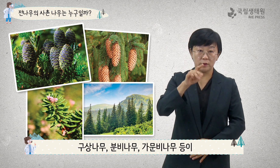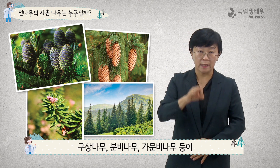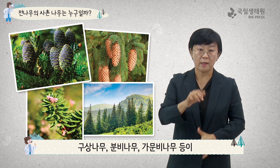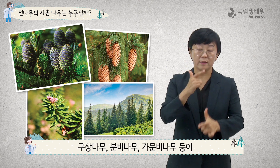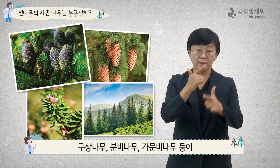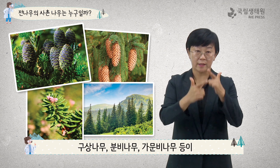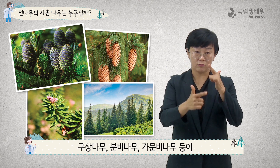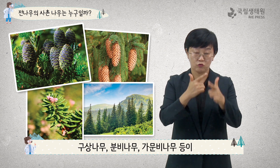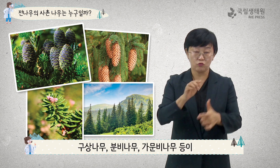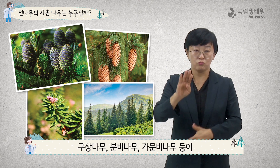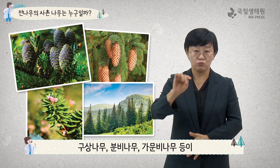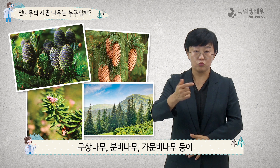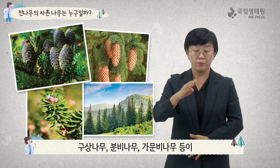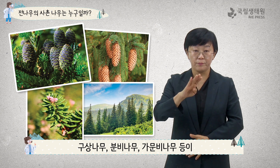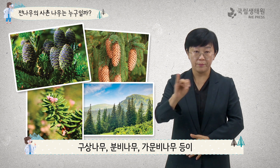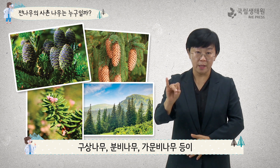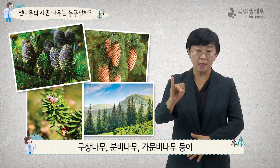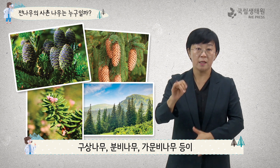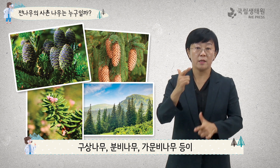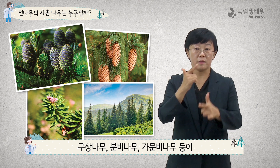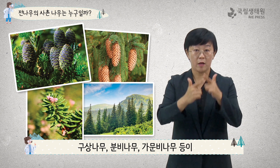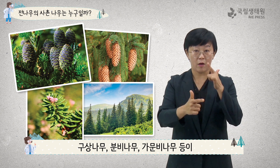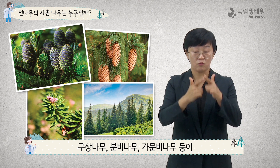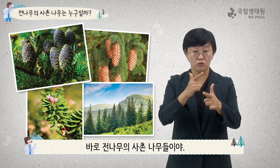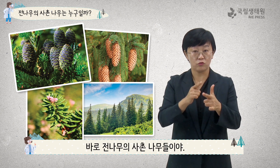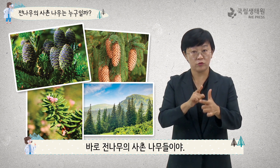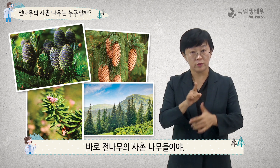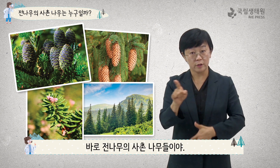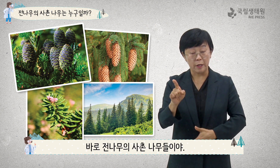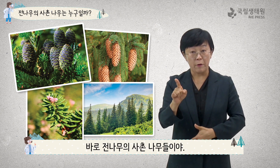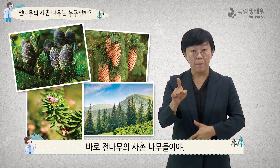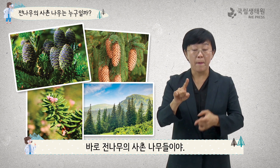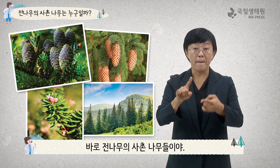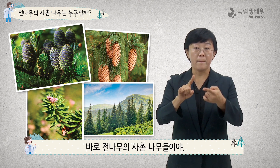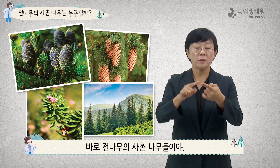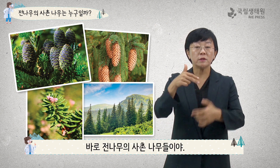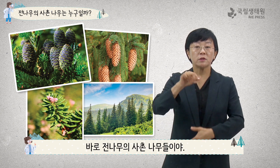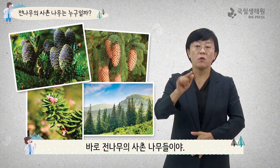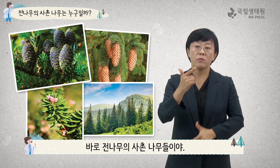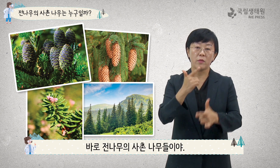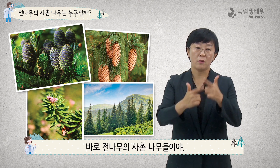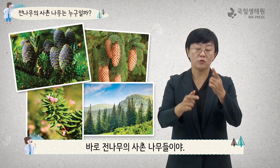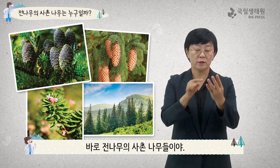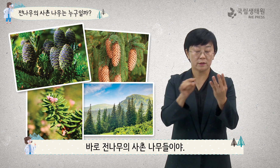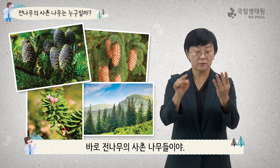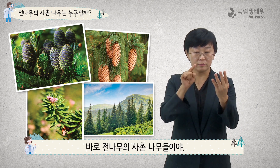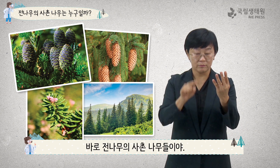구상나무, 분비나무, 가문비나무 등이 바로 전나무의 사촌나무들이야.